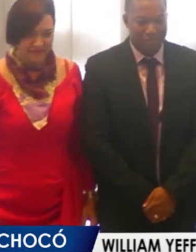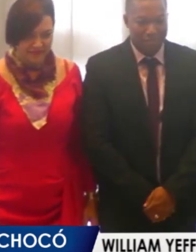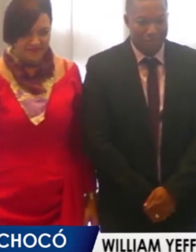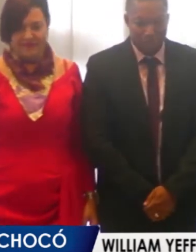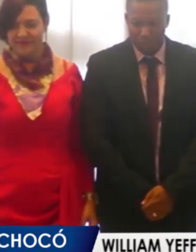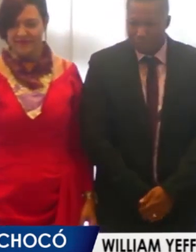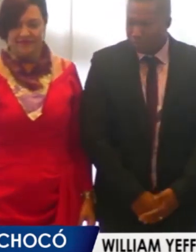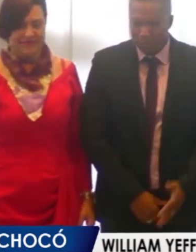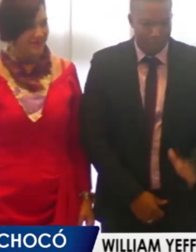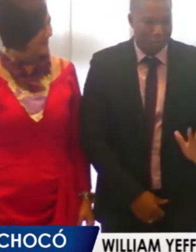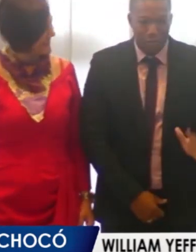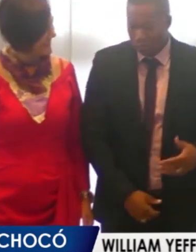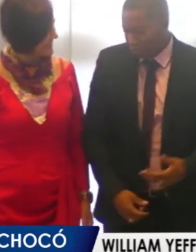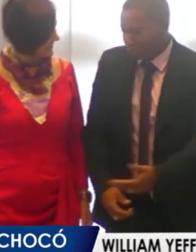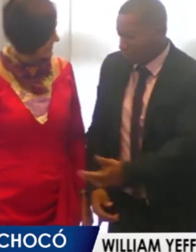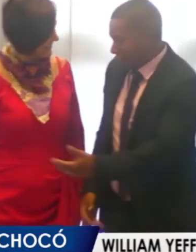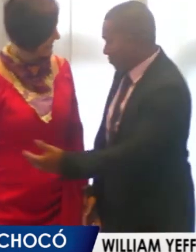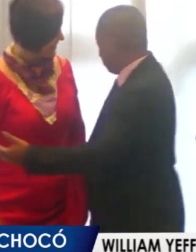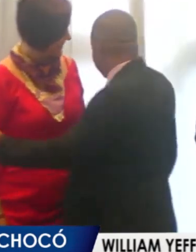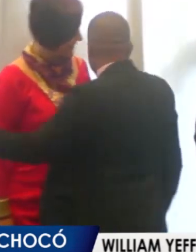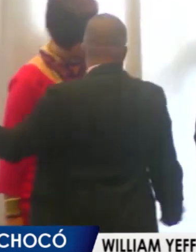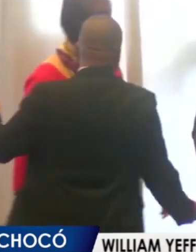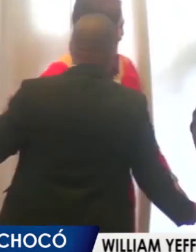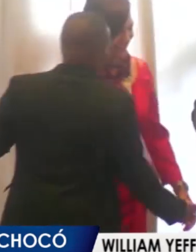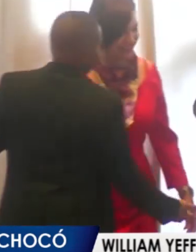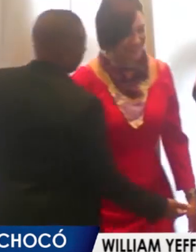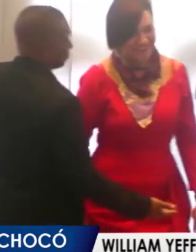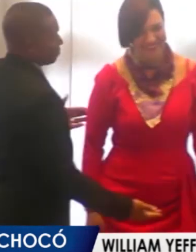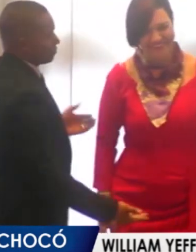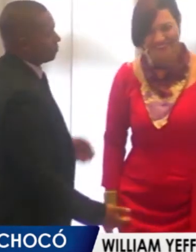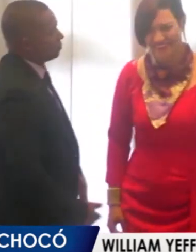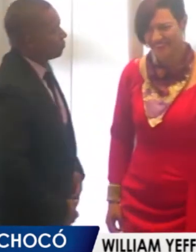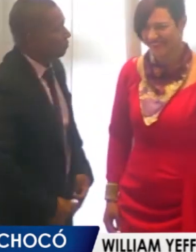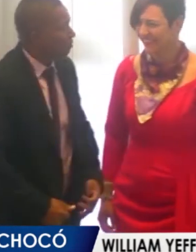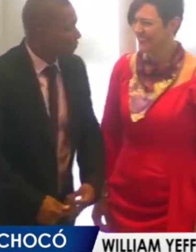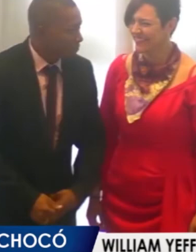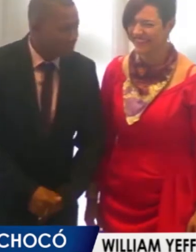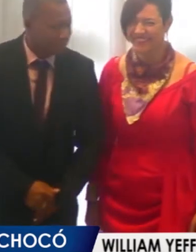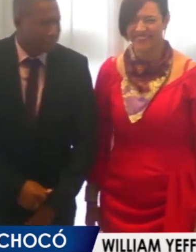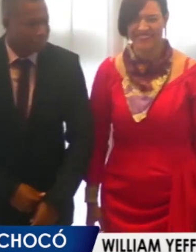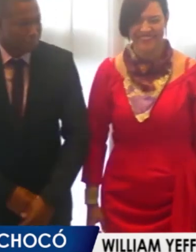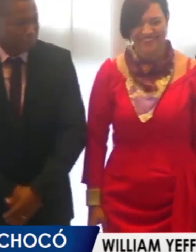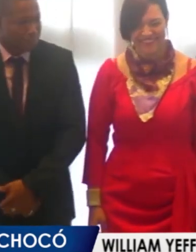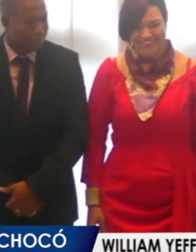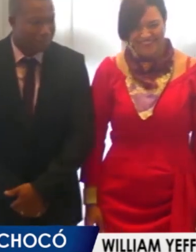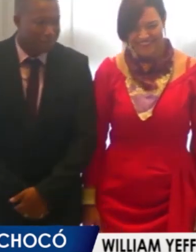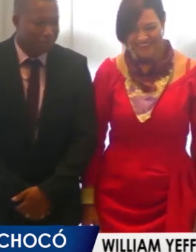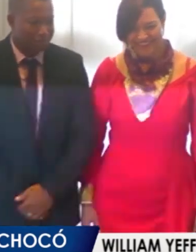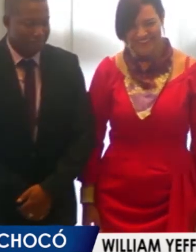la Personería de Lloró y la Universidad Tecnológica del Chocó. Andrés Pinillos Pavón, CNC Noticias.